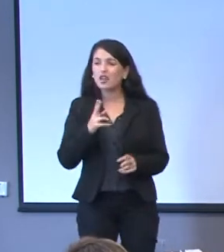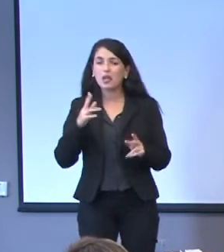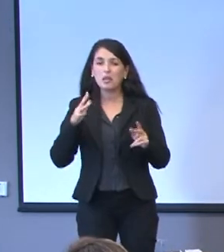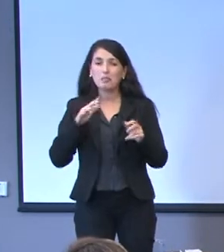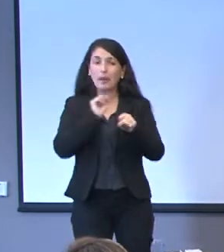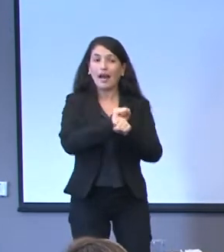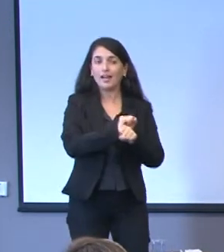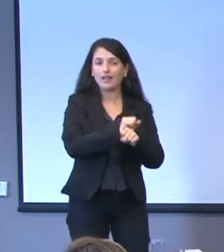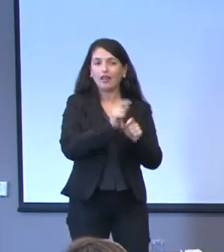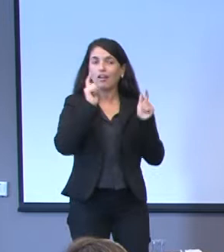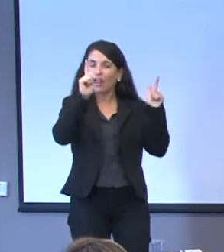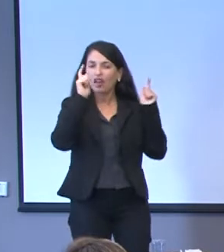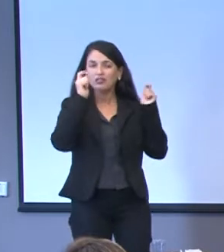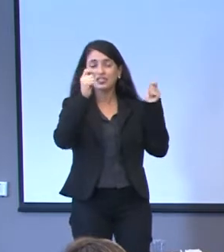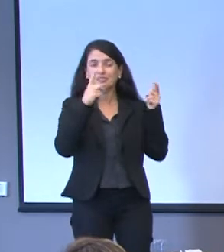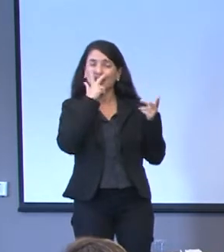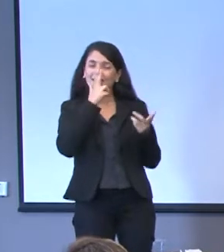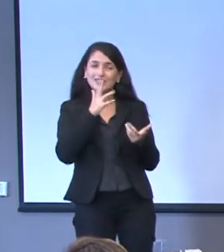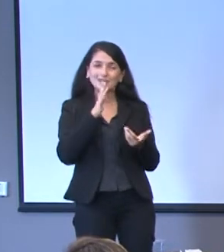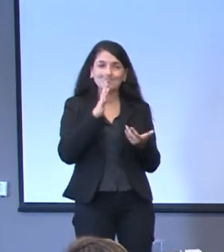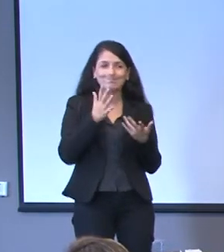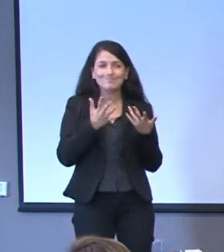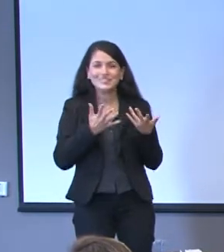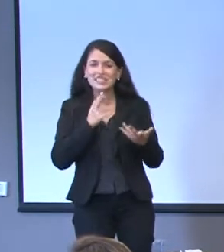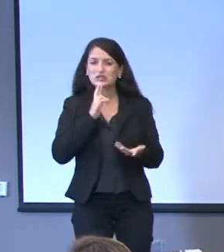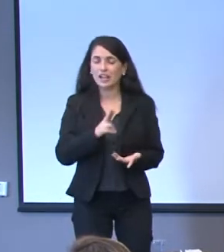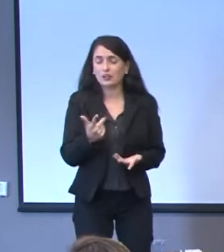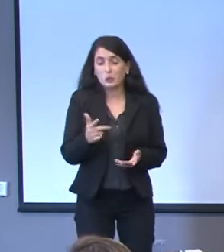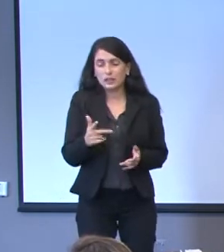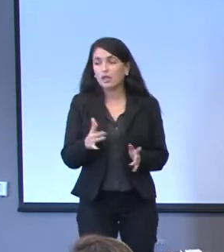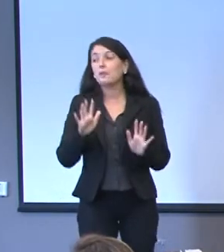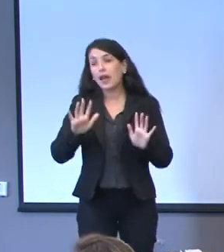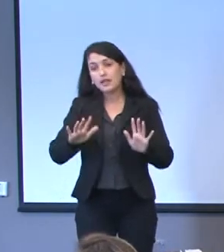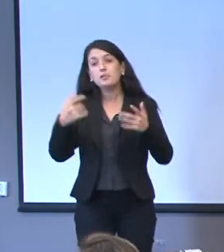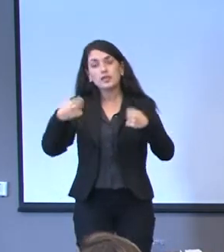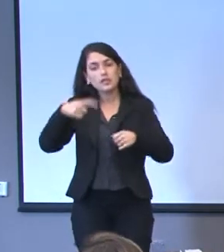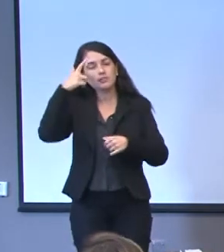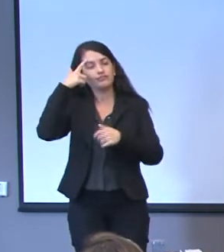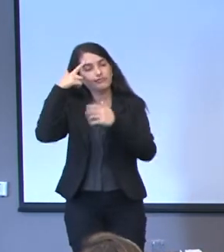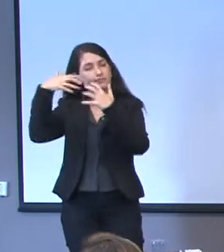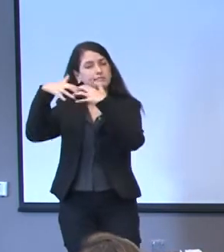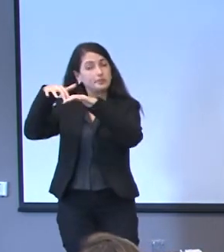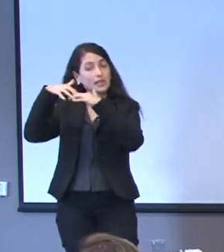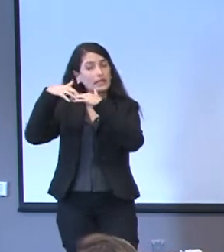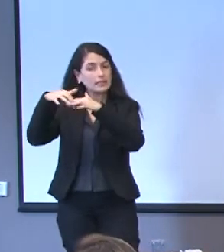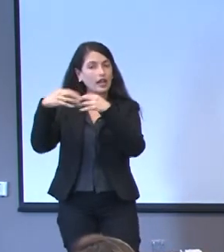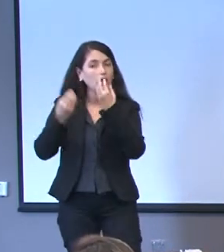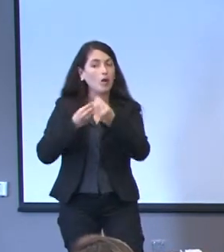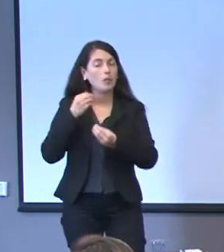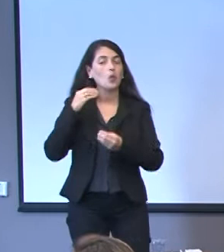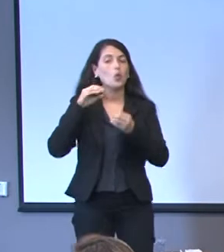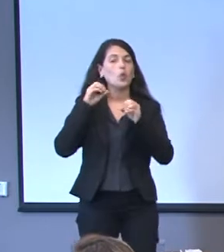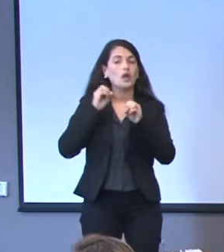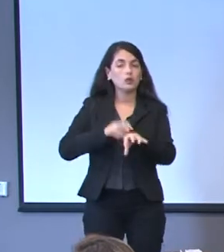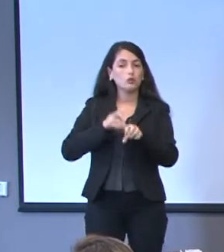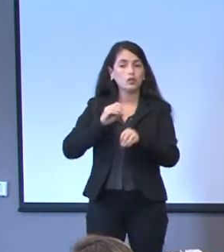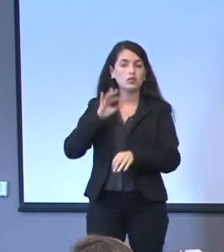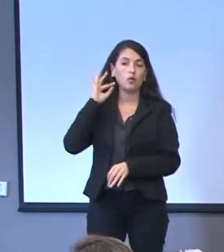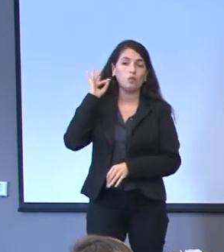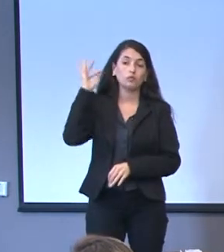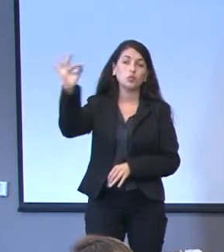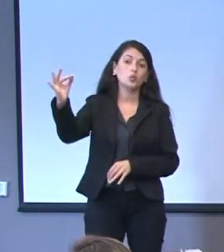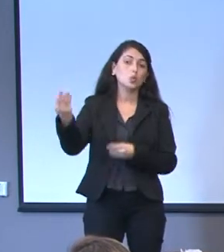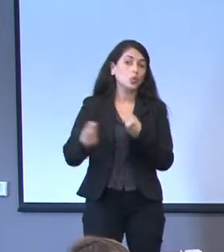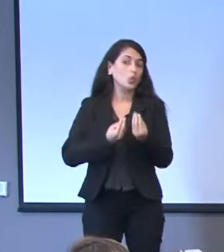nas paradas que estão tendo por aí. Mas precisa se parar para pensar no futuro da educação muito